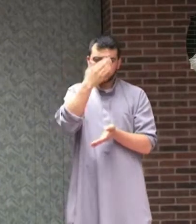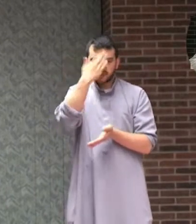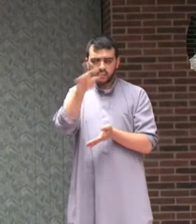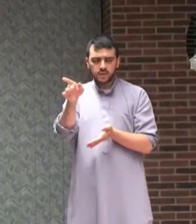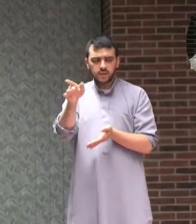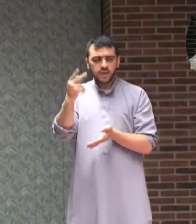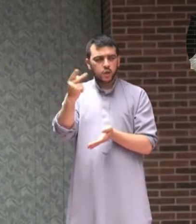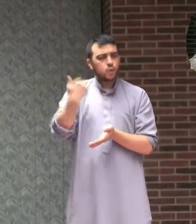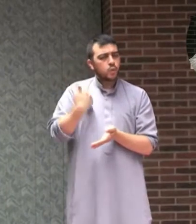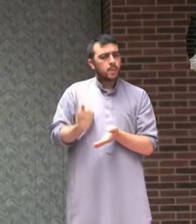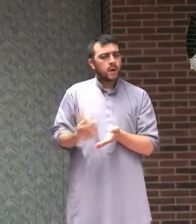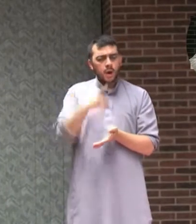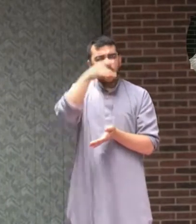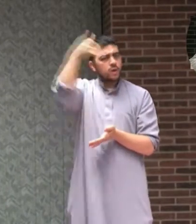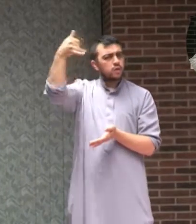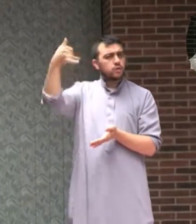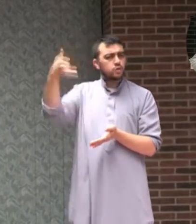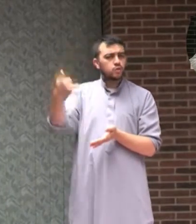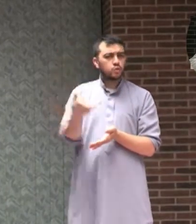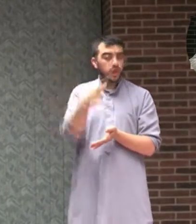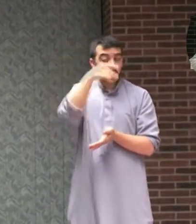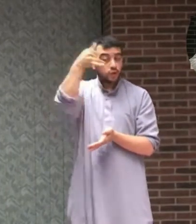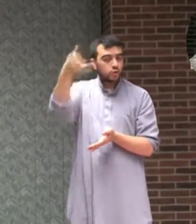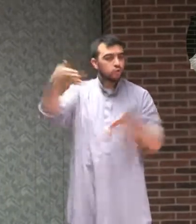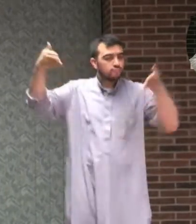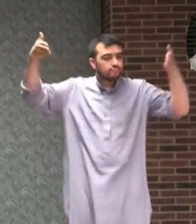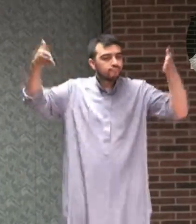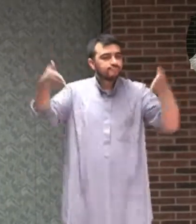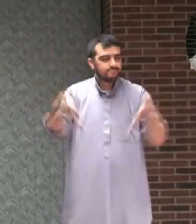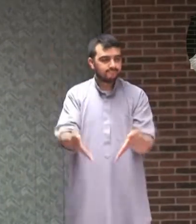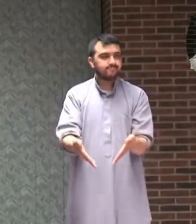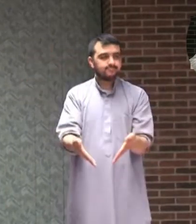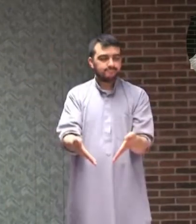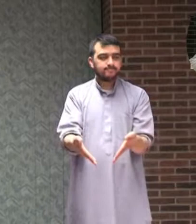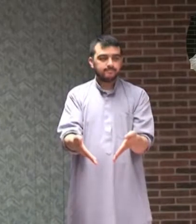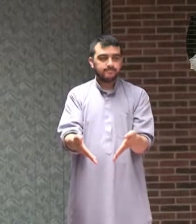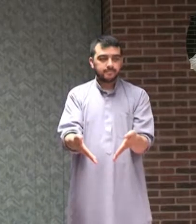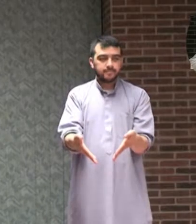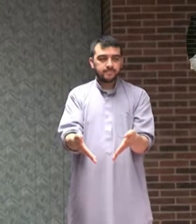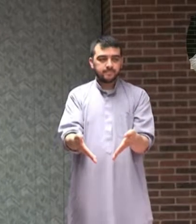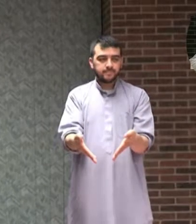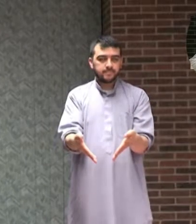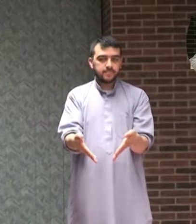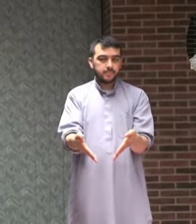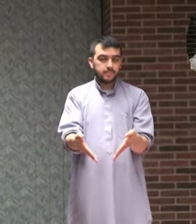Vous savez que l'être humain, un jour, dans sa tombe, il sera.